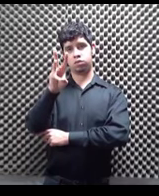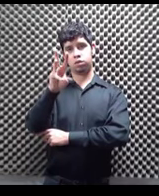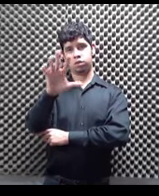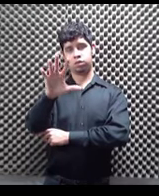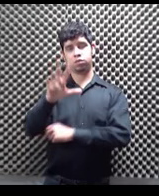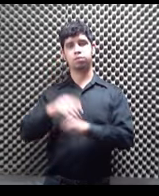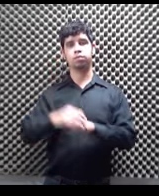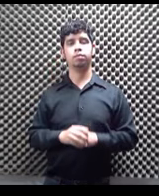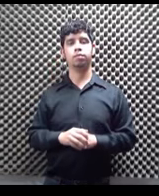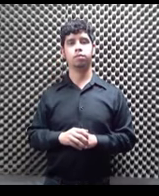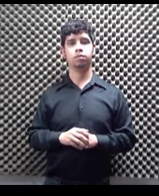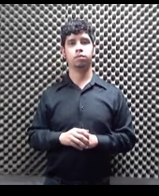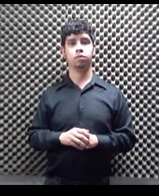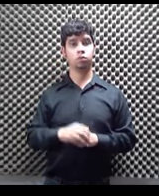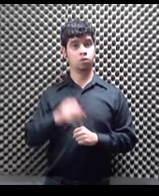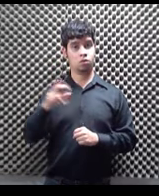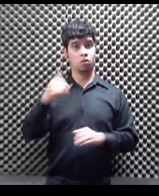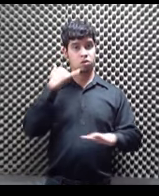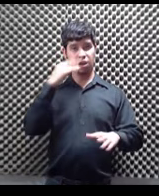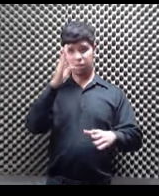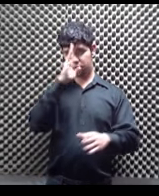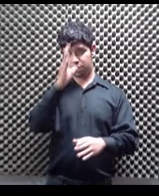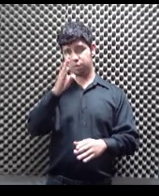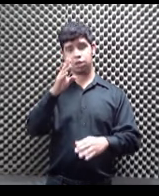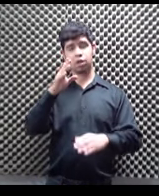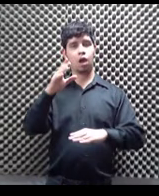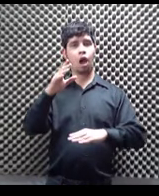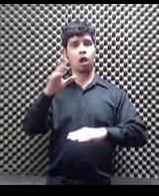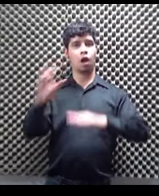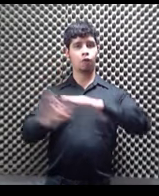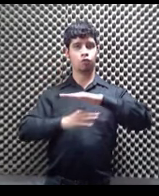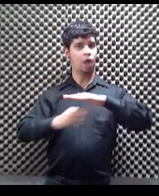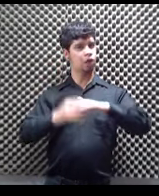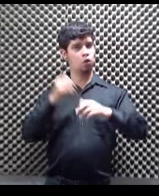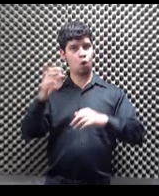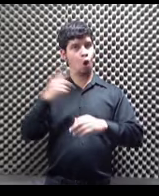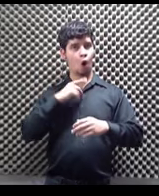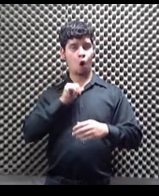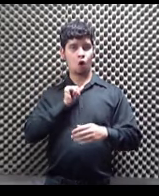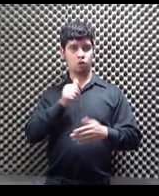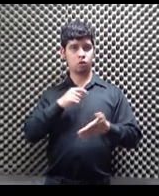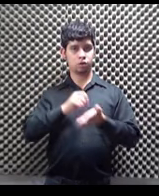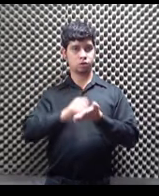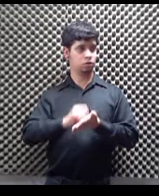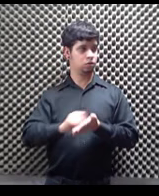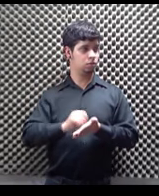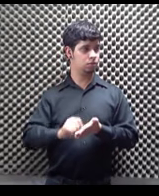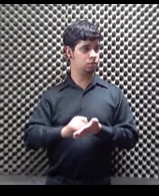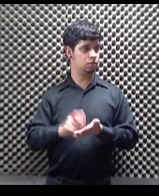787-724-7165. O llaman a la fundación o nos escriben y...